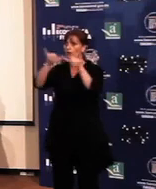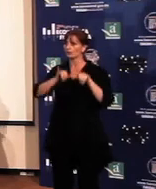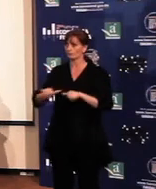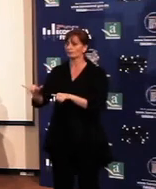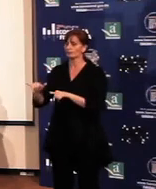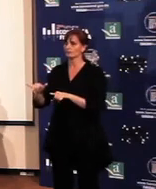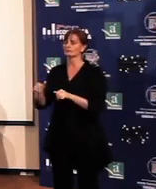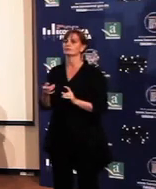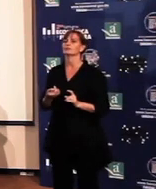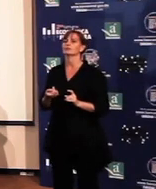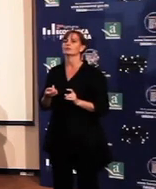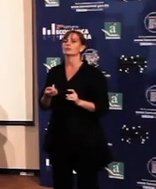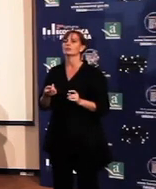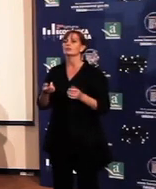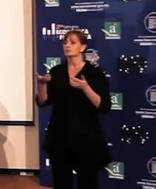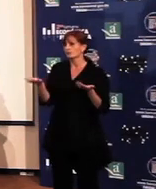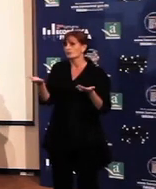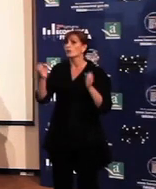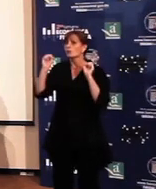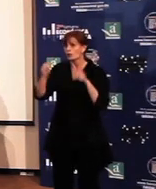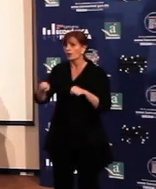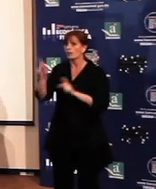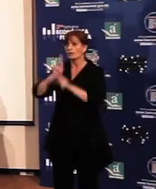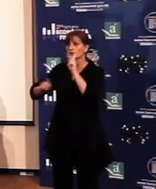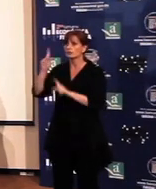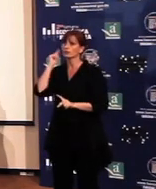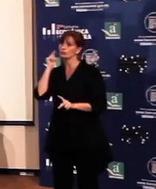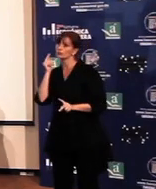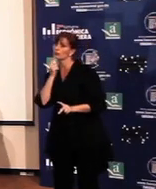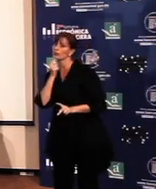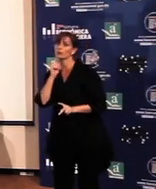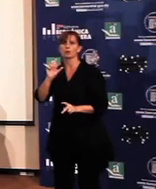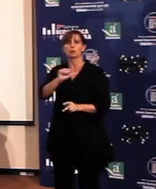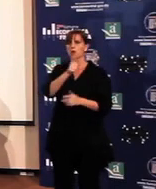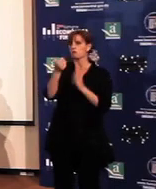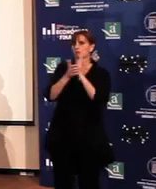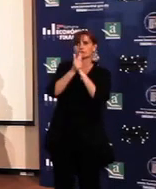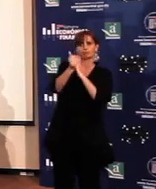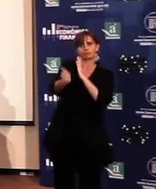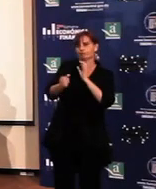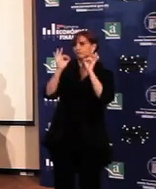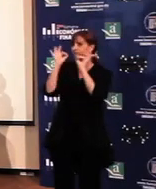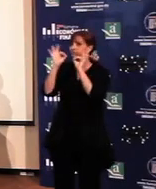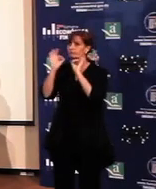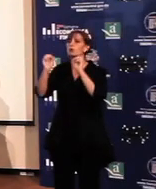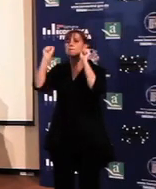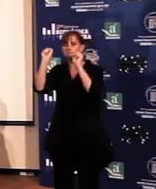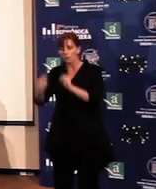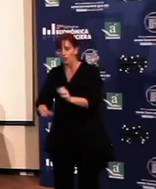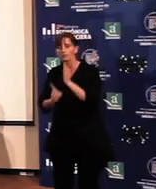personas sordas que tienen todas sus demás habilidades intactas puedan